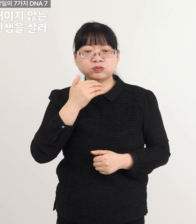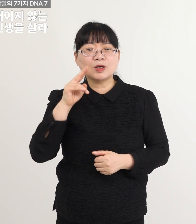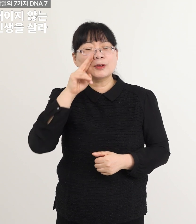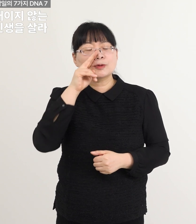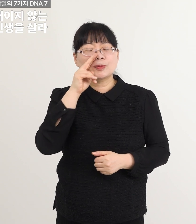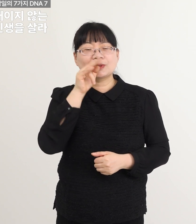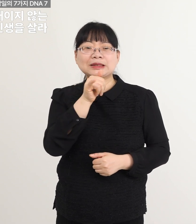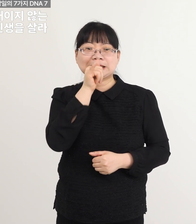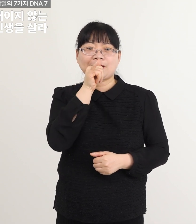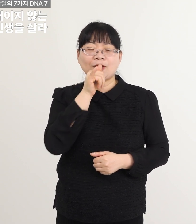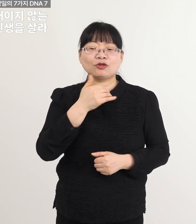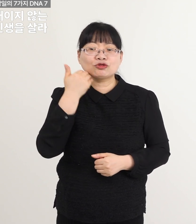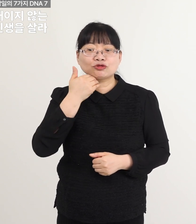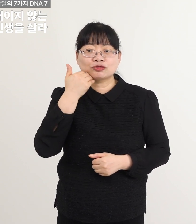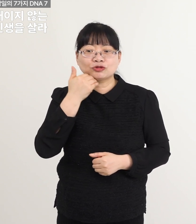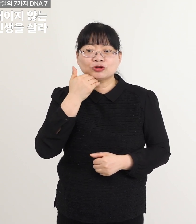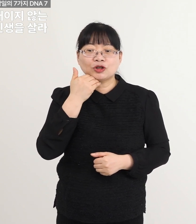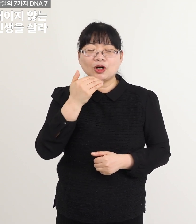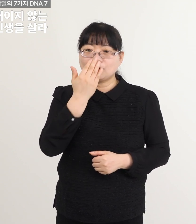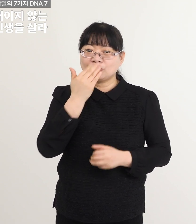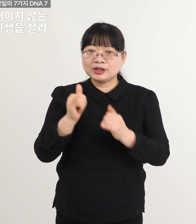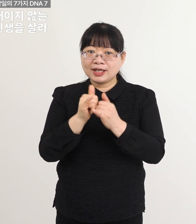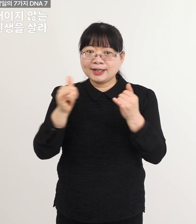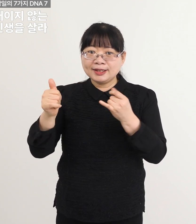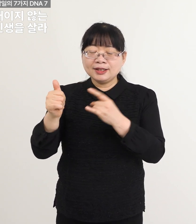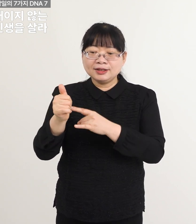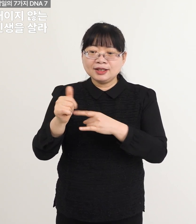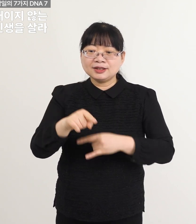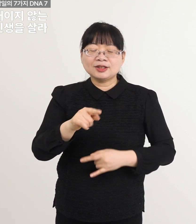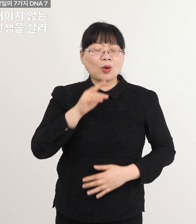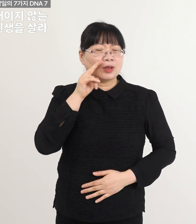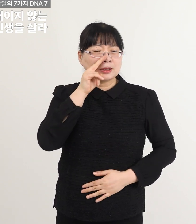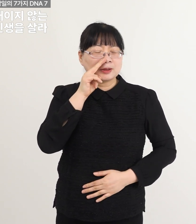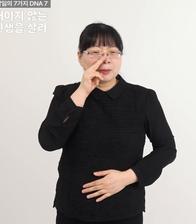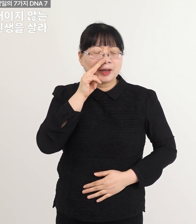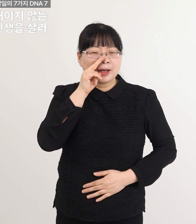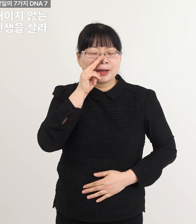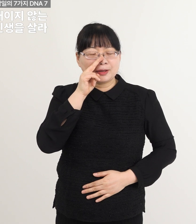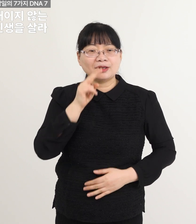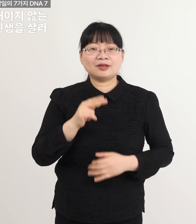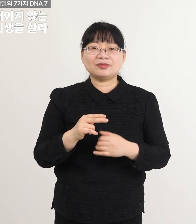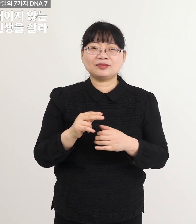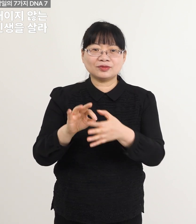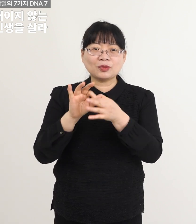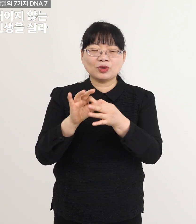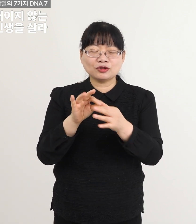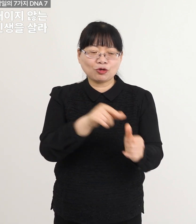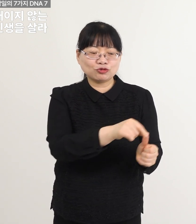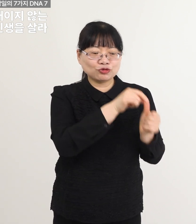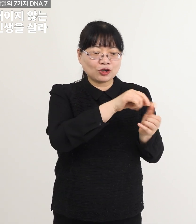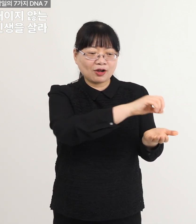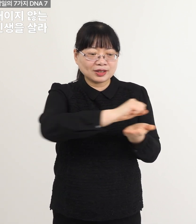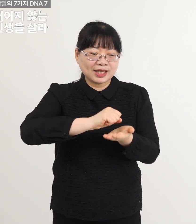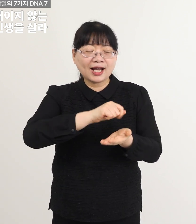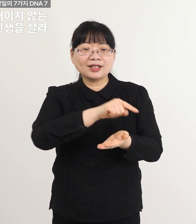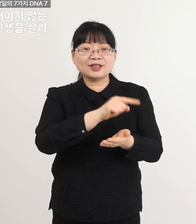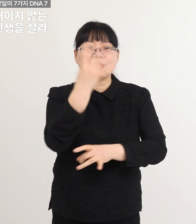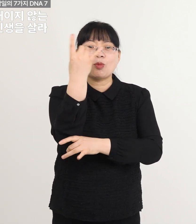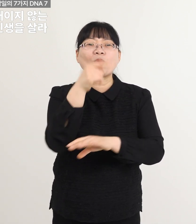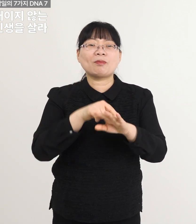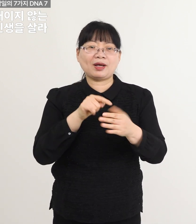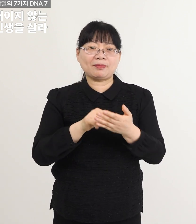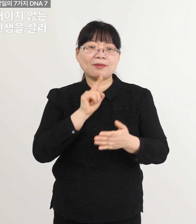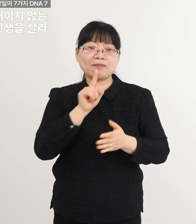시샘을 할까요? 유대인들이 그걸 시샘해서라도 구원을 얻도록 하는 게 본심이다 그